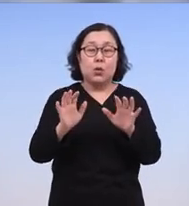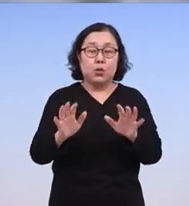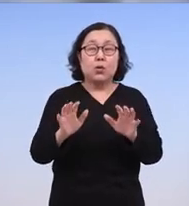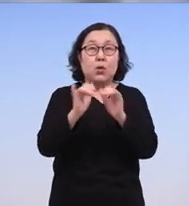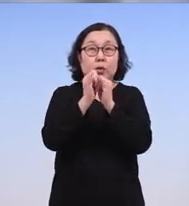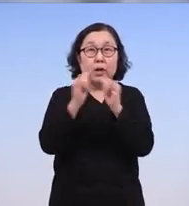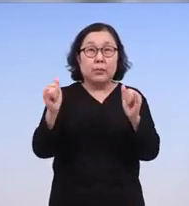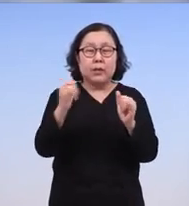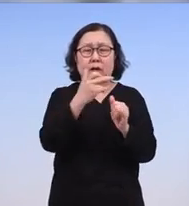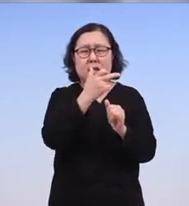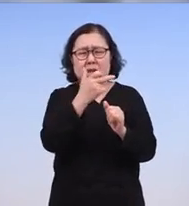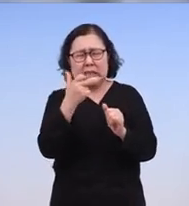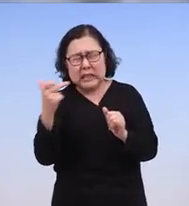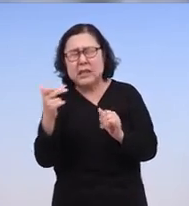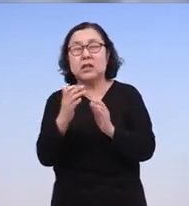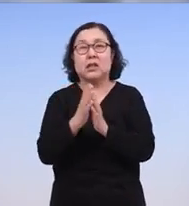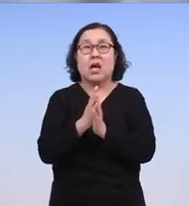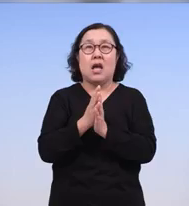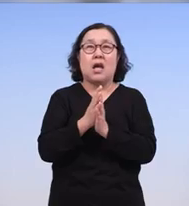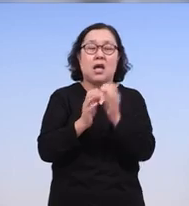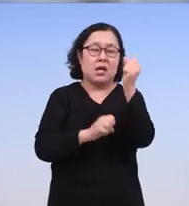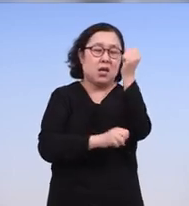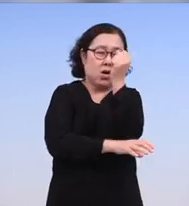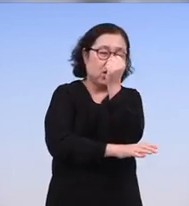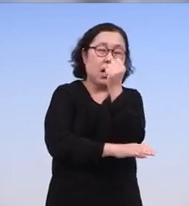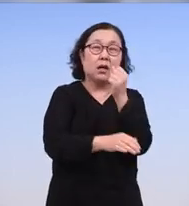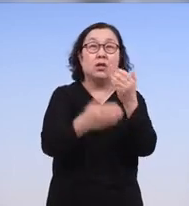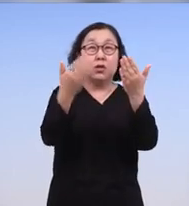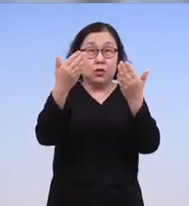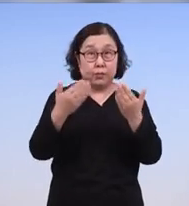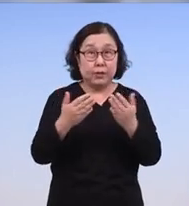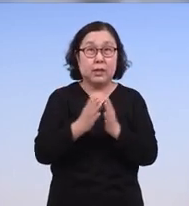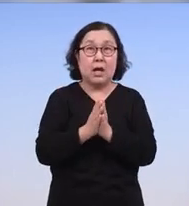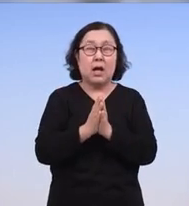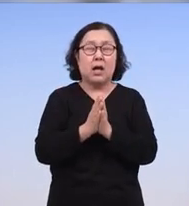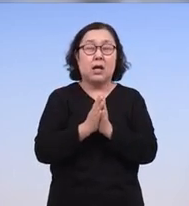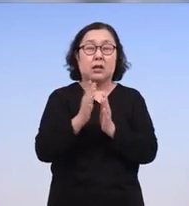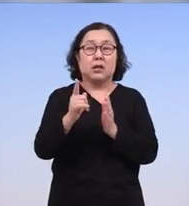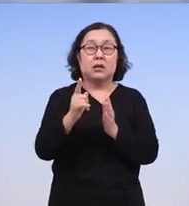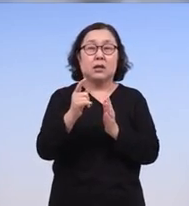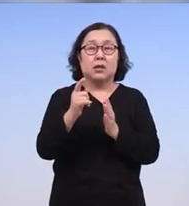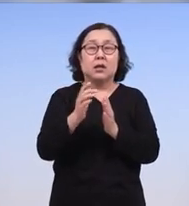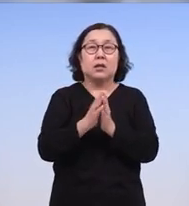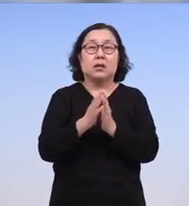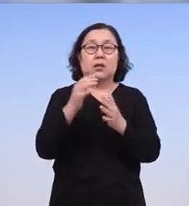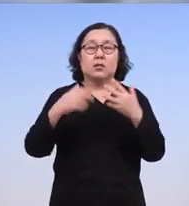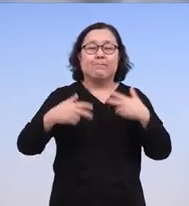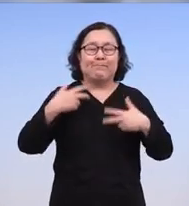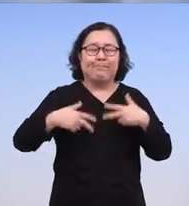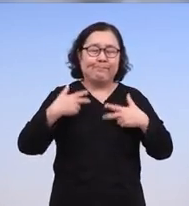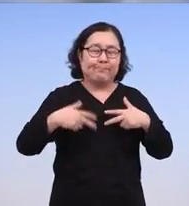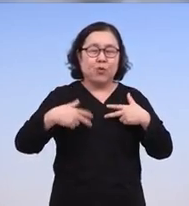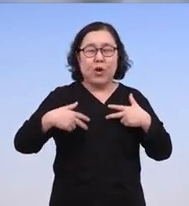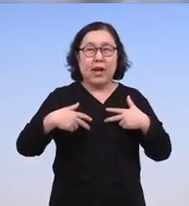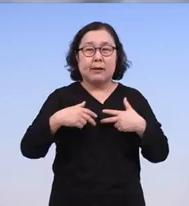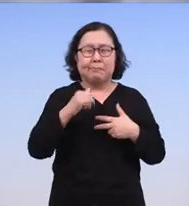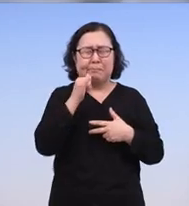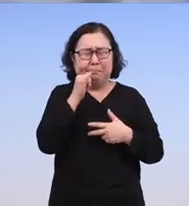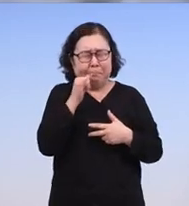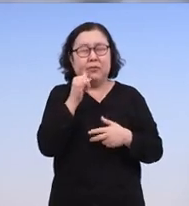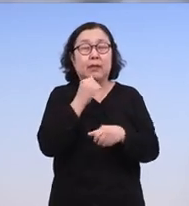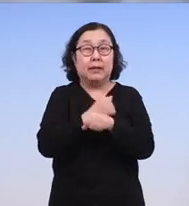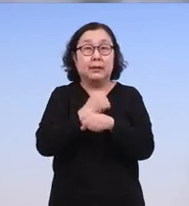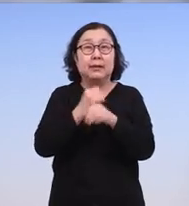오늘 우리 현대인들에게 엄청난 부작용을 가져다 주는데요. 그 중에 대표적인 사례가 쾌락주의예요.